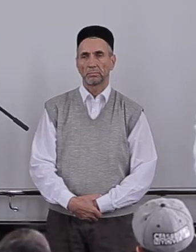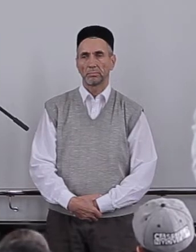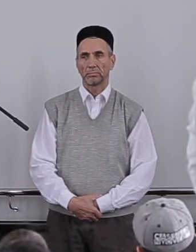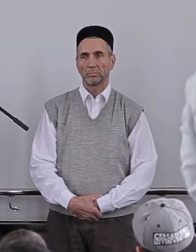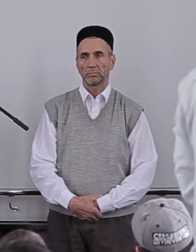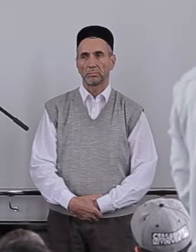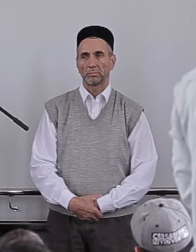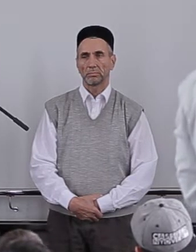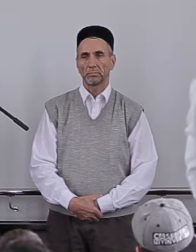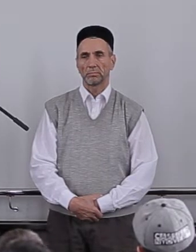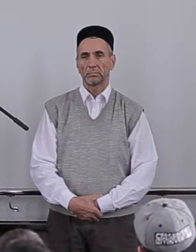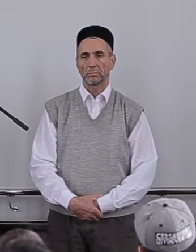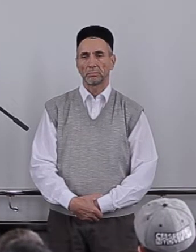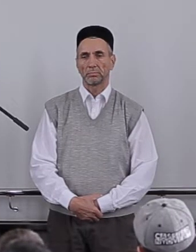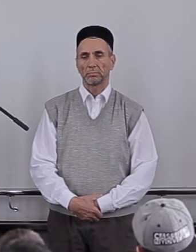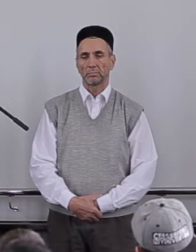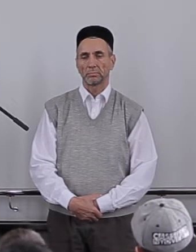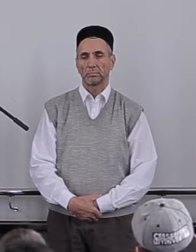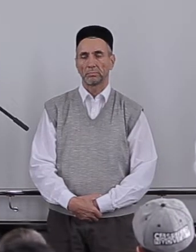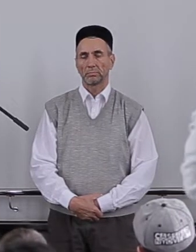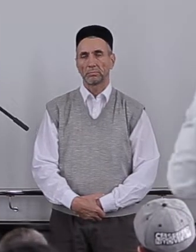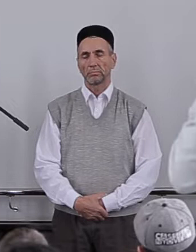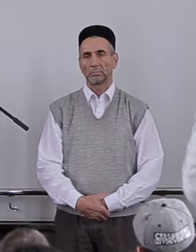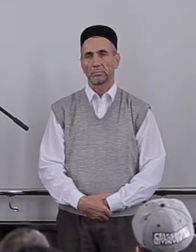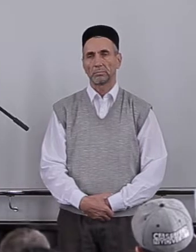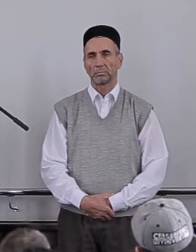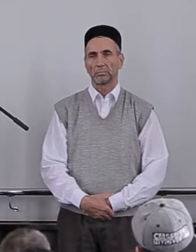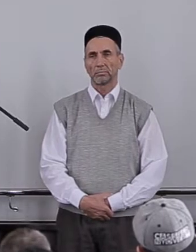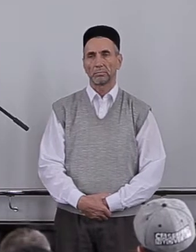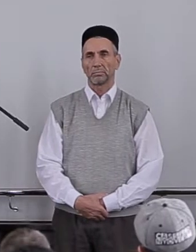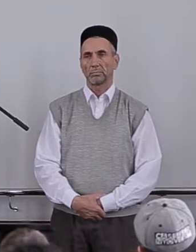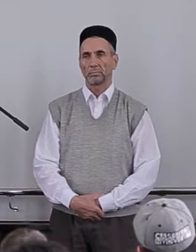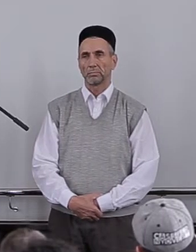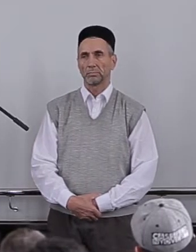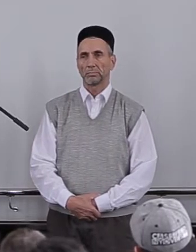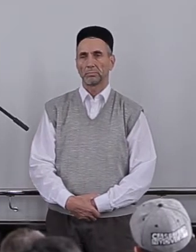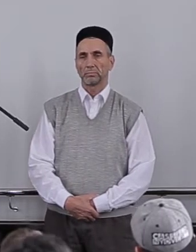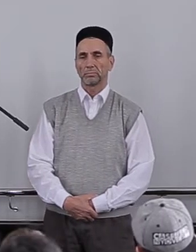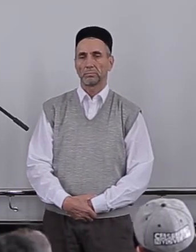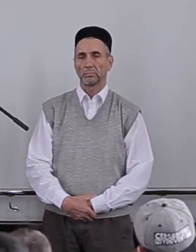ذنوبكم، ومن يطع الله ورسوله فقد فاز فوزا عظيما. أما بعد،